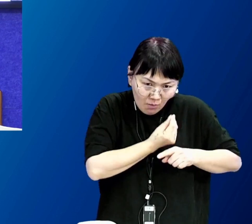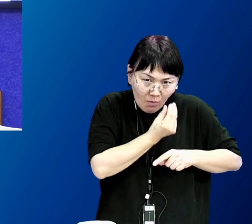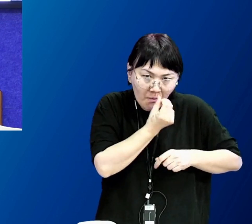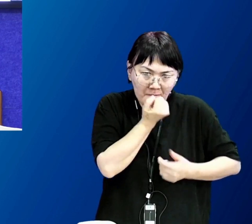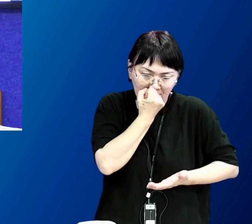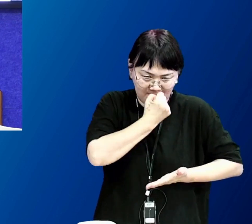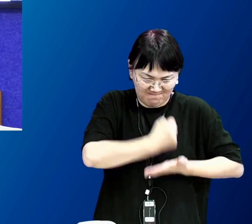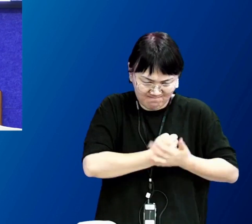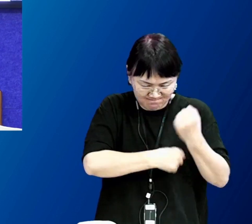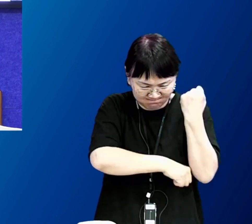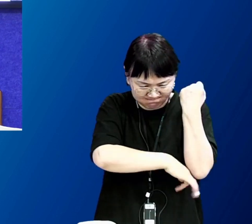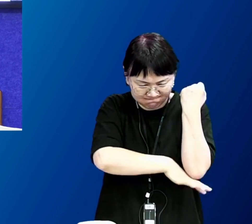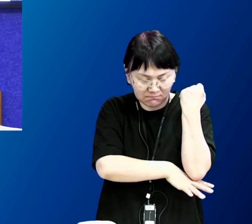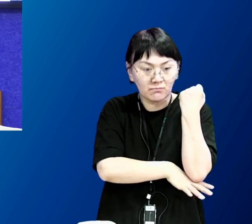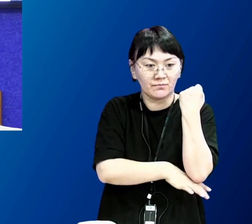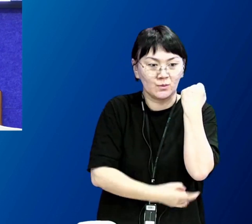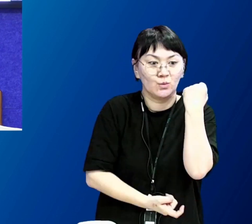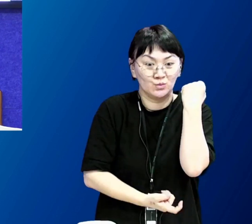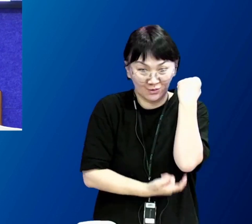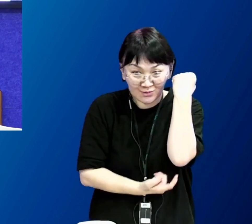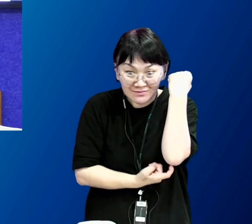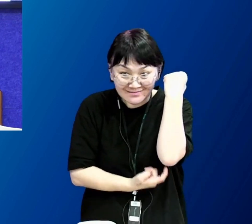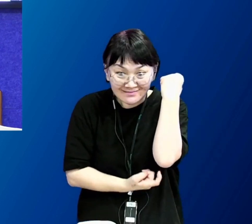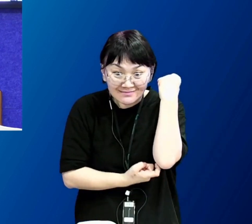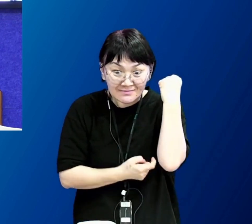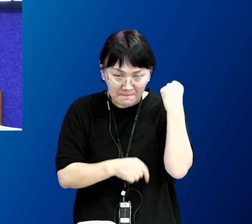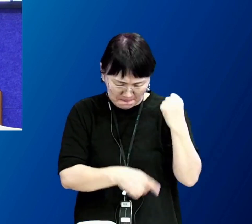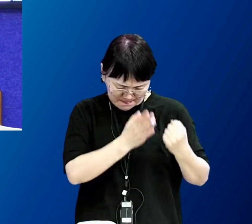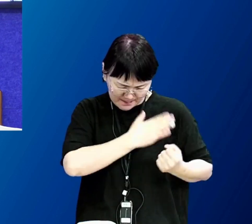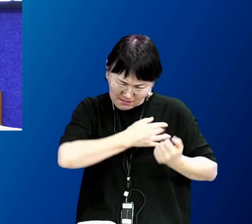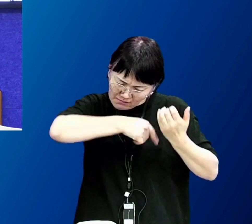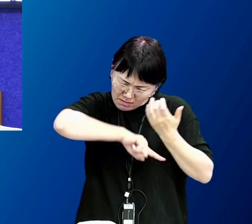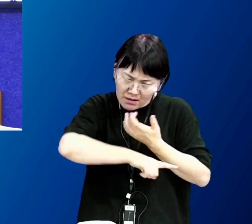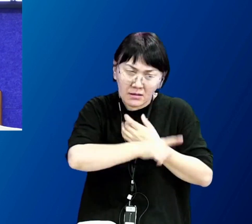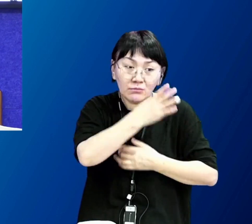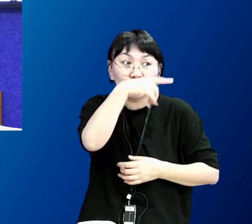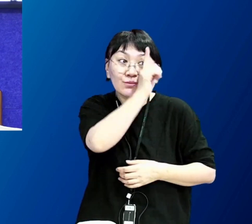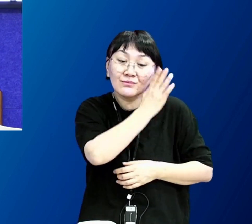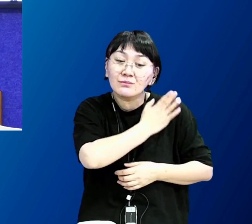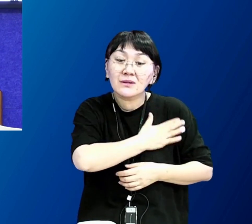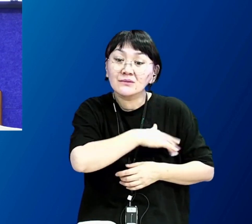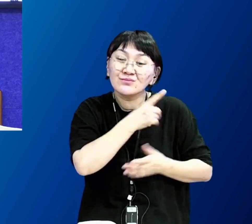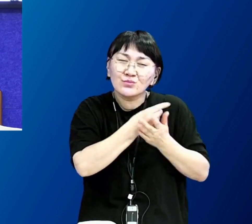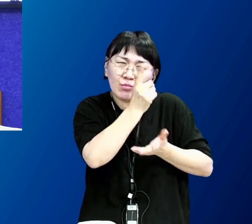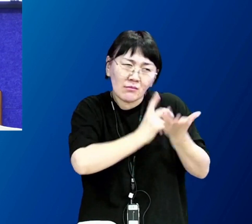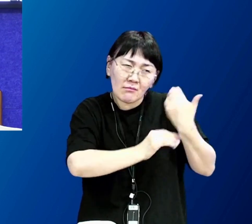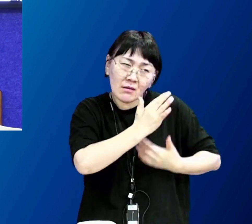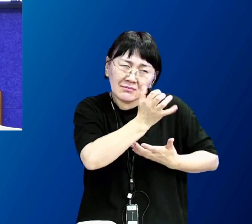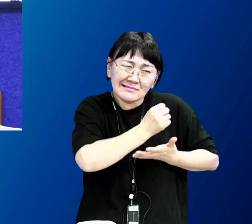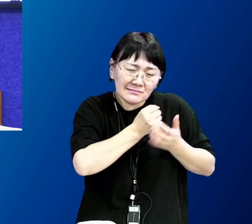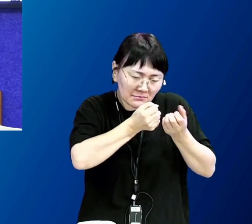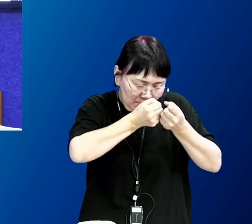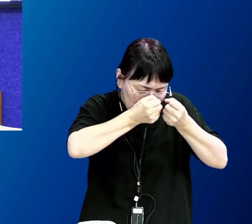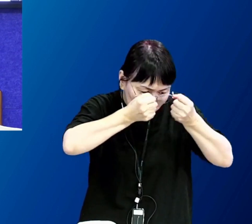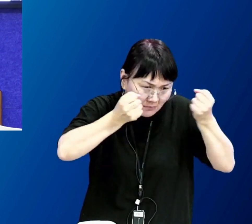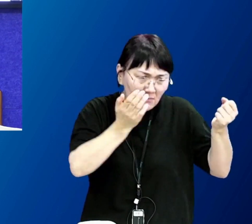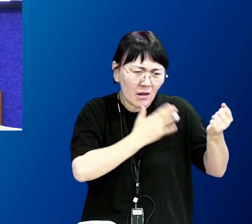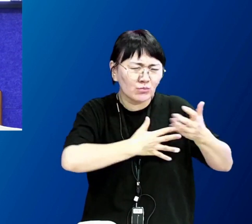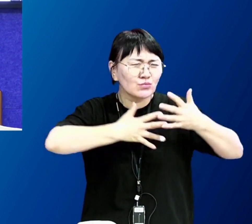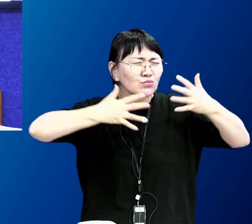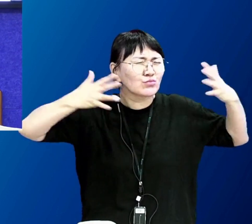үнцлэгтэйд. Тэгэл юугсэн бол тэр хайрын ямар өндөр, ямар өргөн, ямар